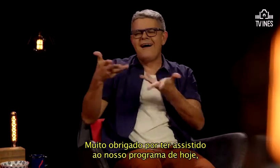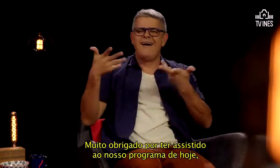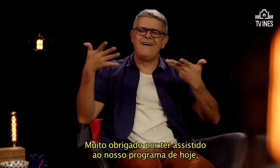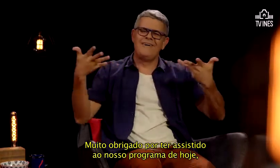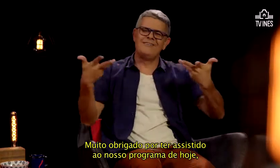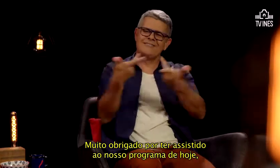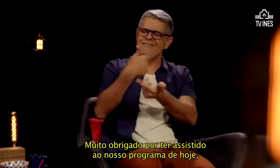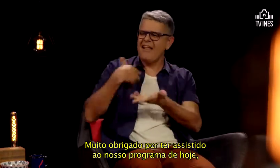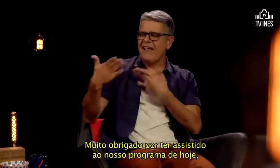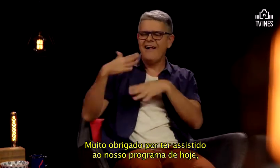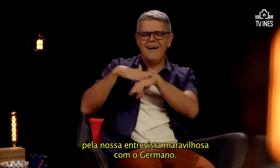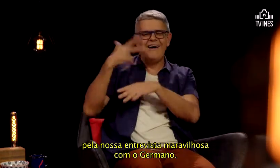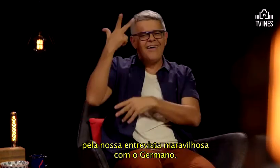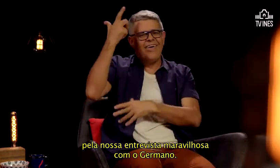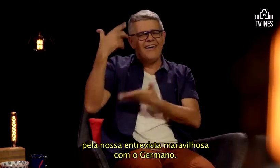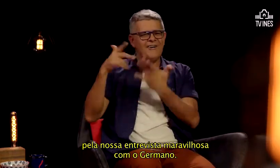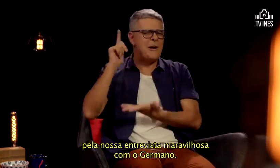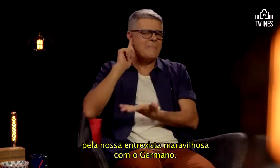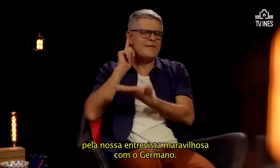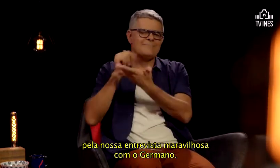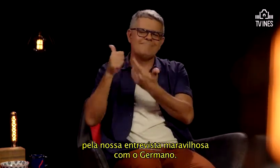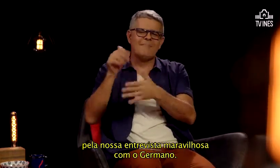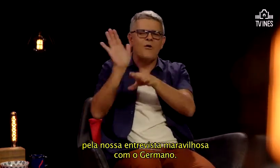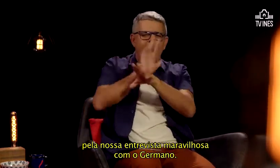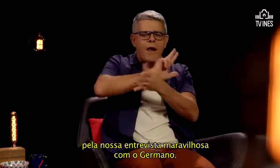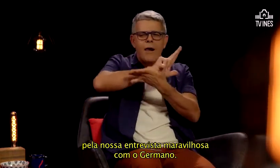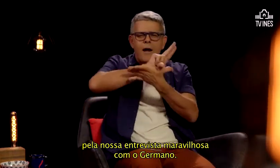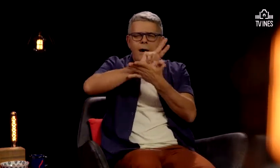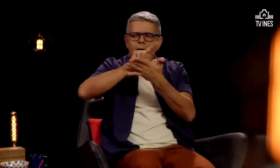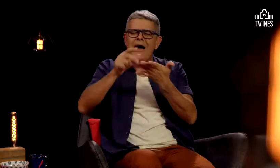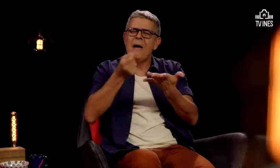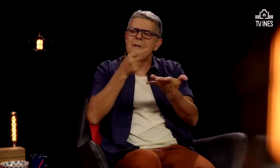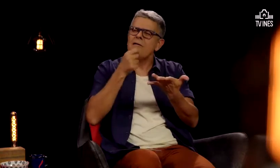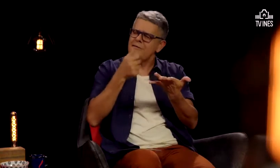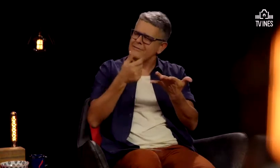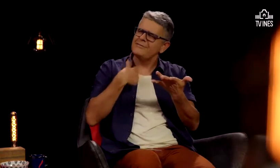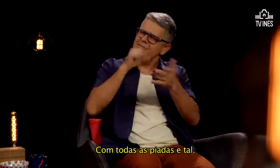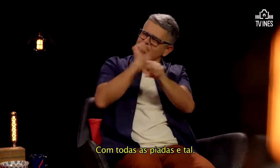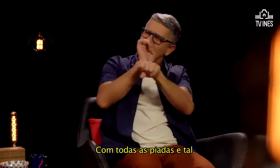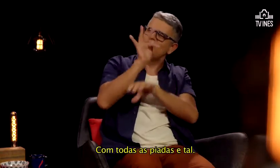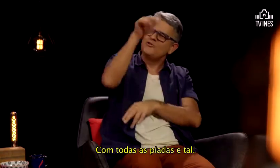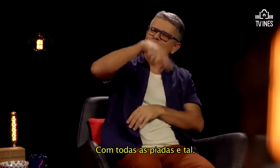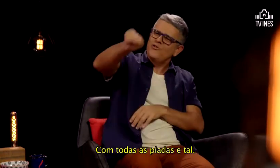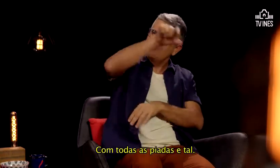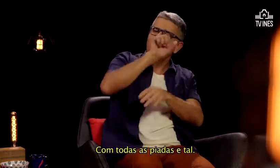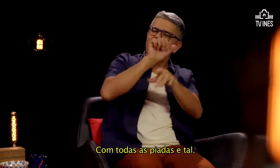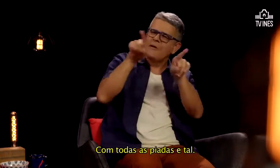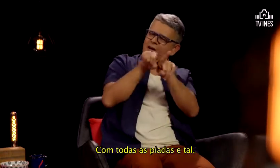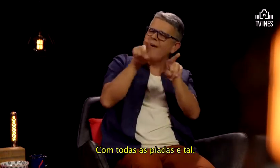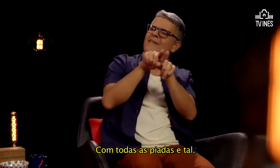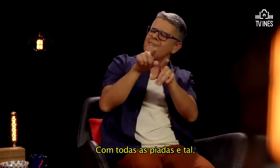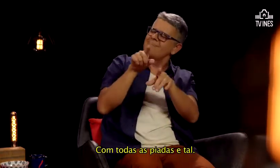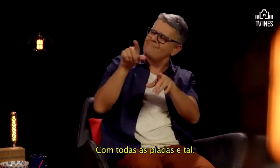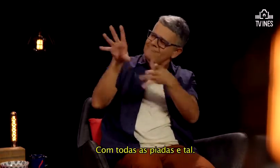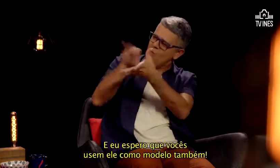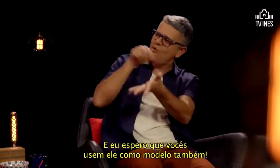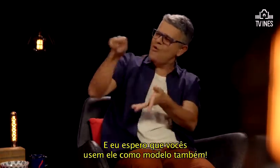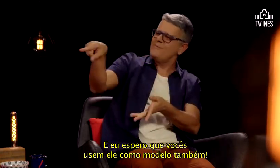por ter assistido esse programa hoje pela nossa entrevista maravilhosa com o Germano. Com todas as piadas e tal e eu espero que